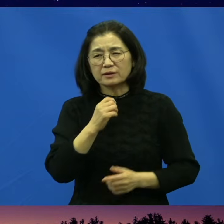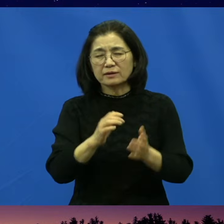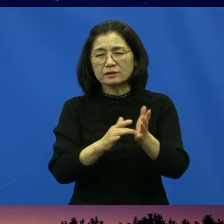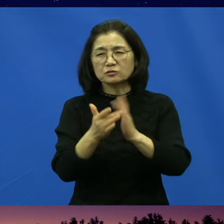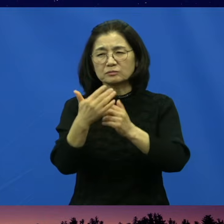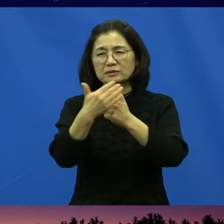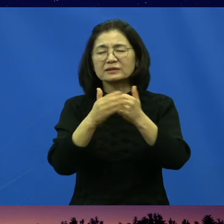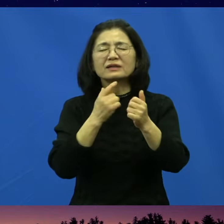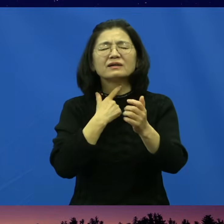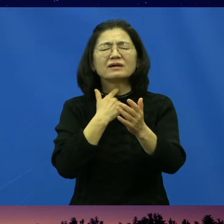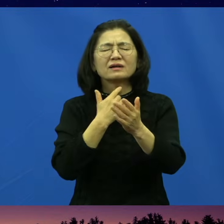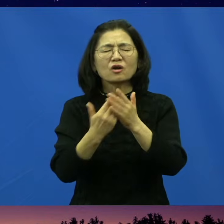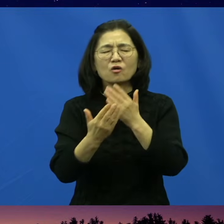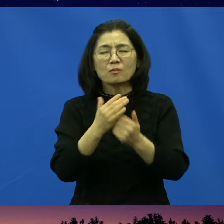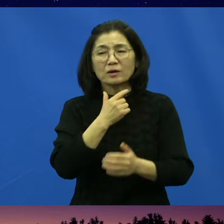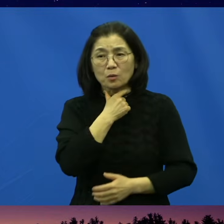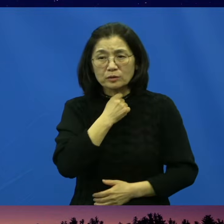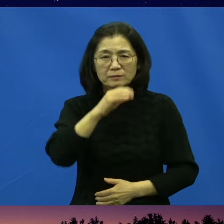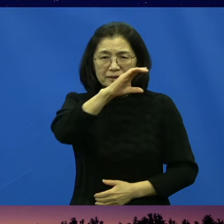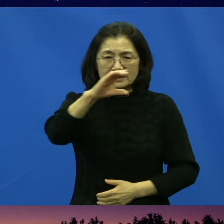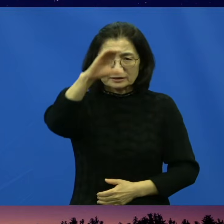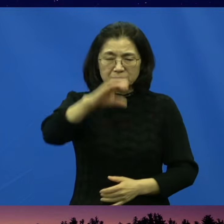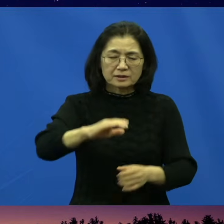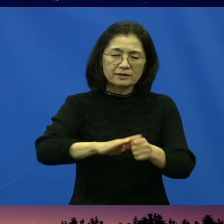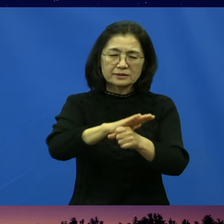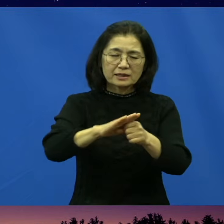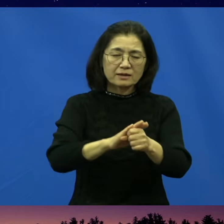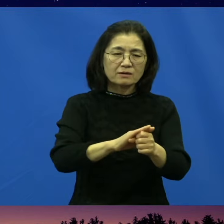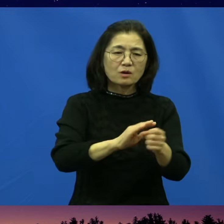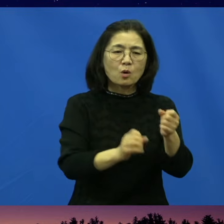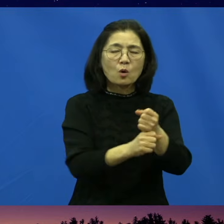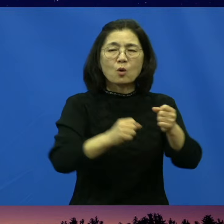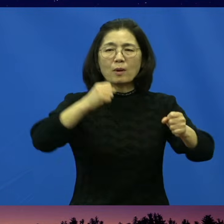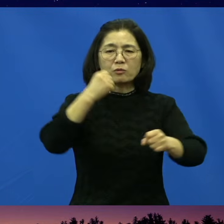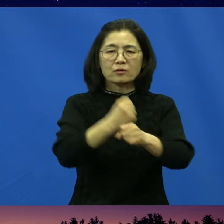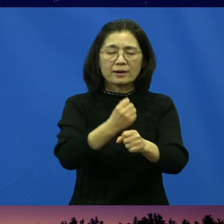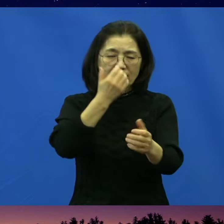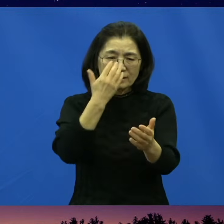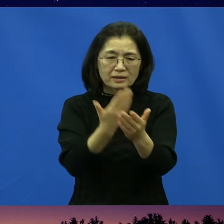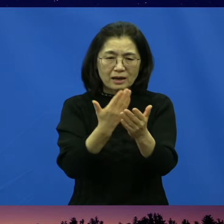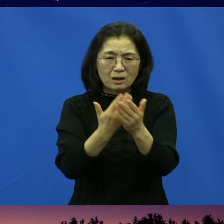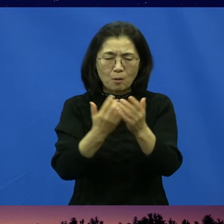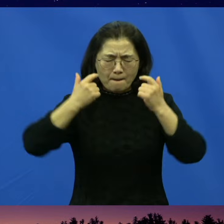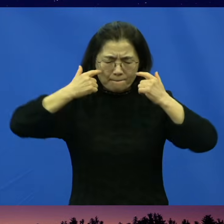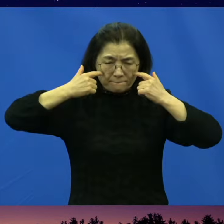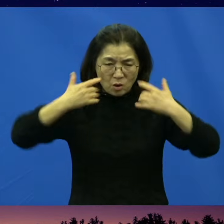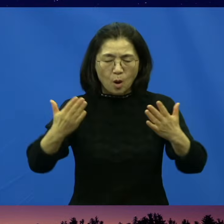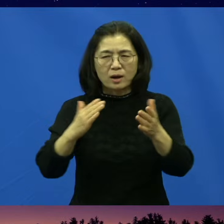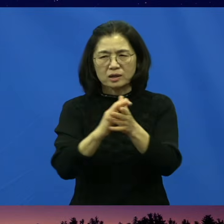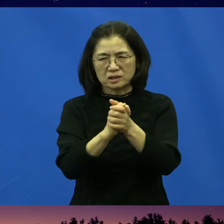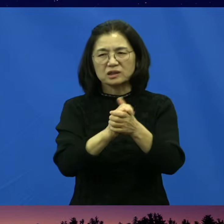그 십자가의 사랑을 회복하게 해달라고 명확하게 기도하시는 저와 여러분 되시길 바랍니다.